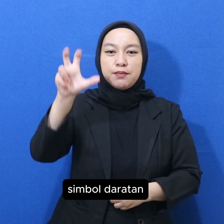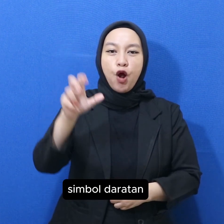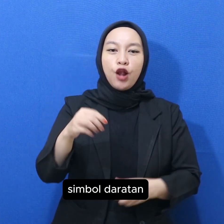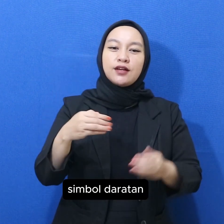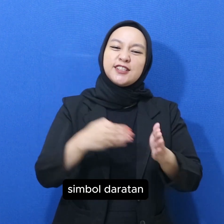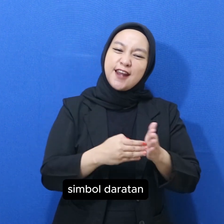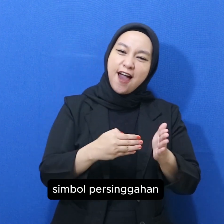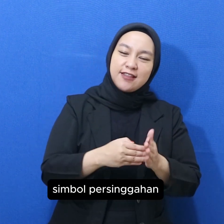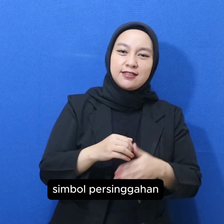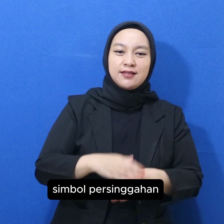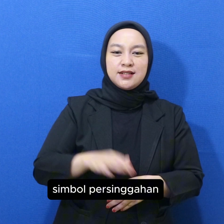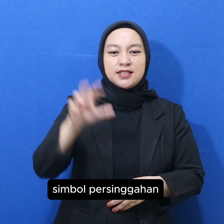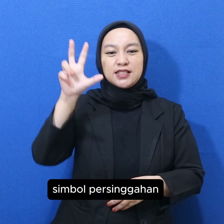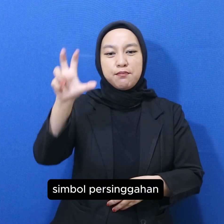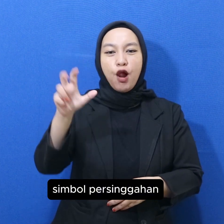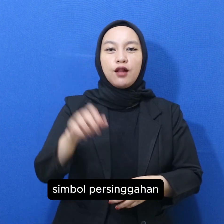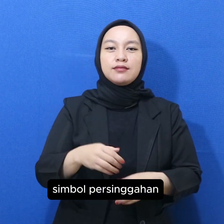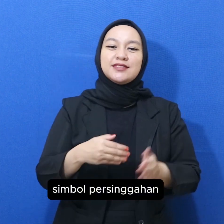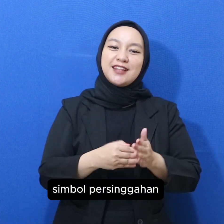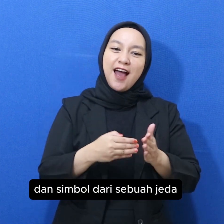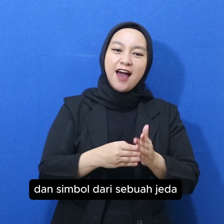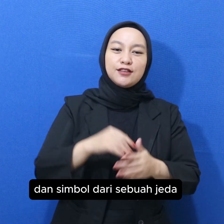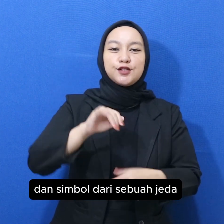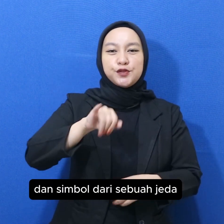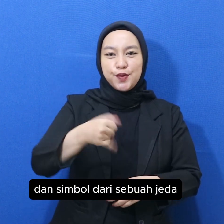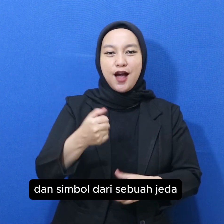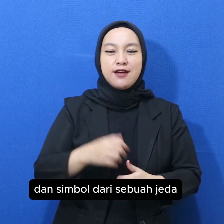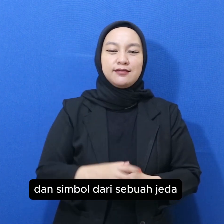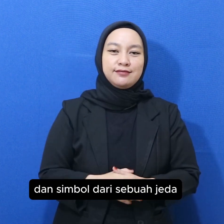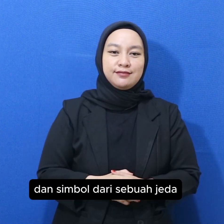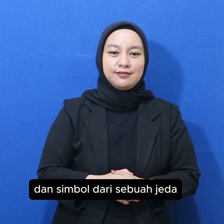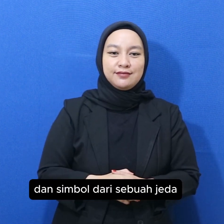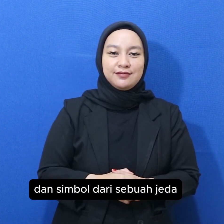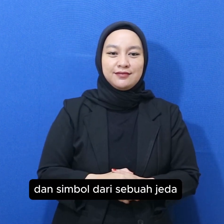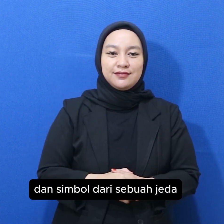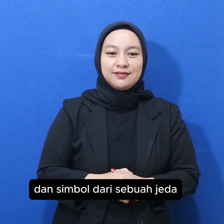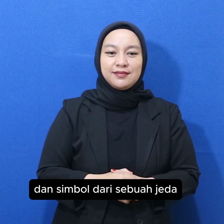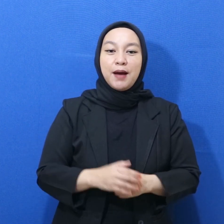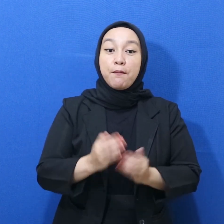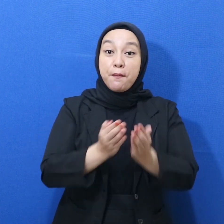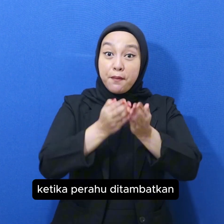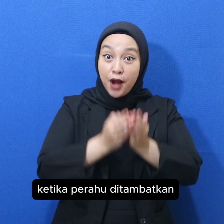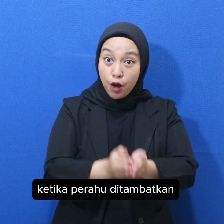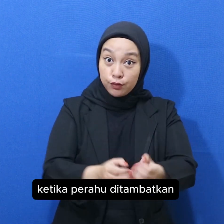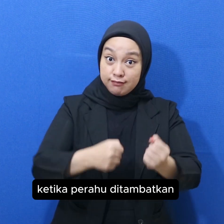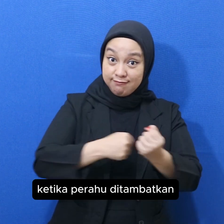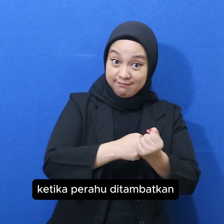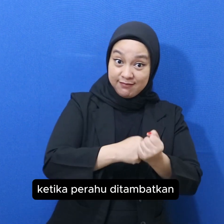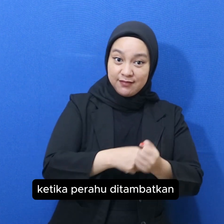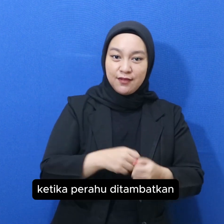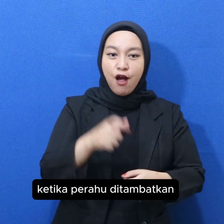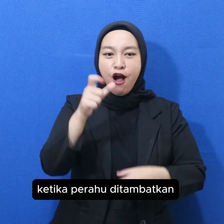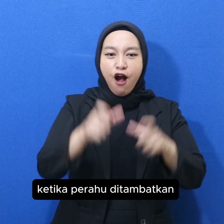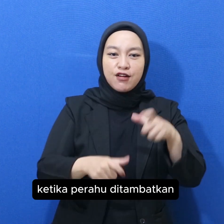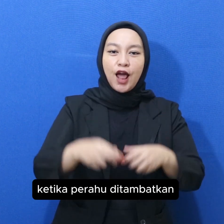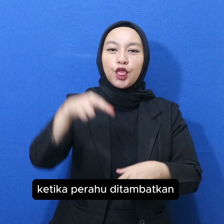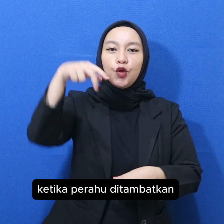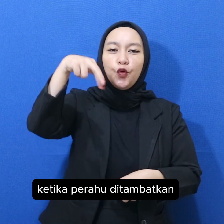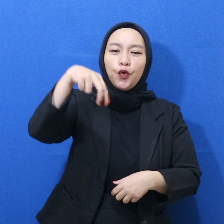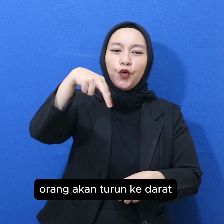simbol persinggahan, dan simbol dari sebuah jeda. Ketika perahu ditambatkan, orang akan turun ke